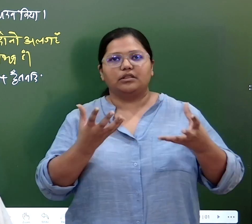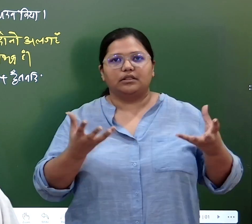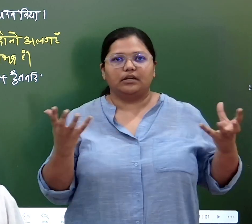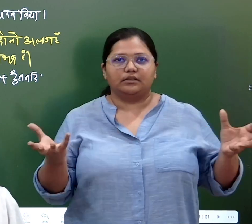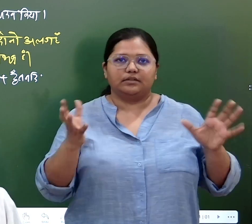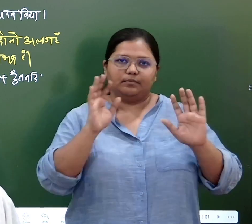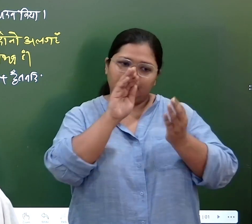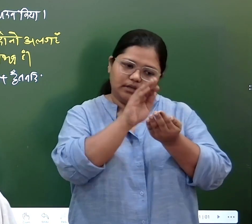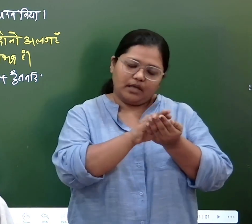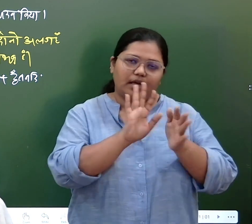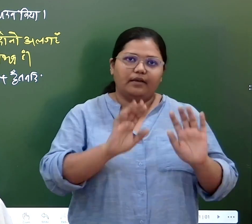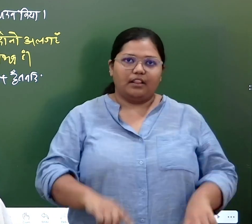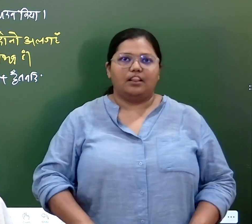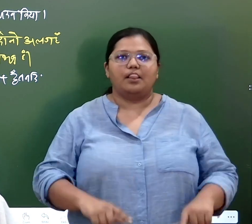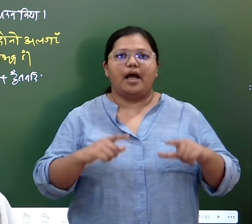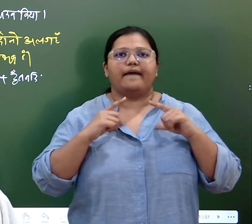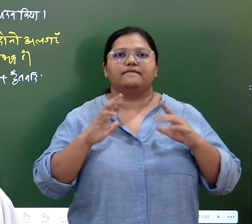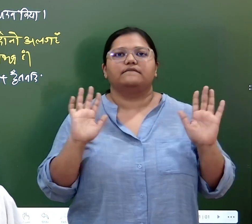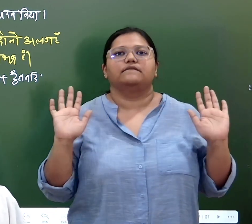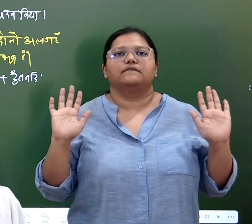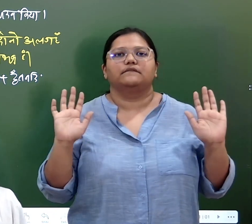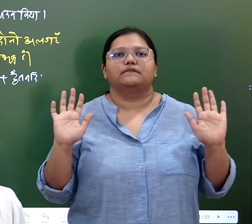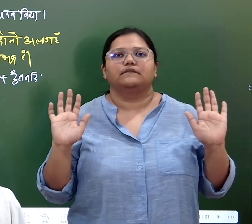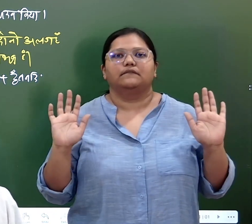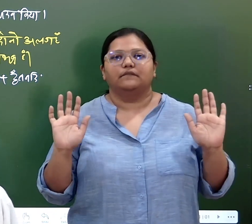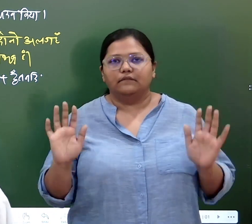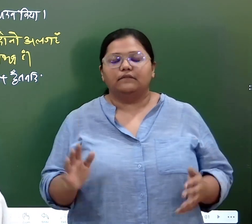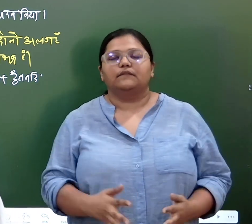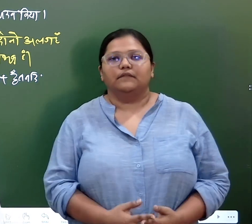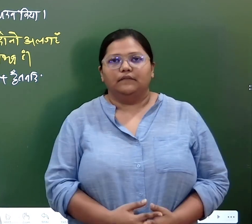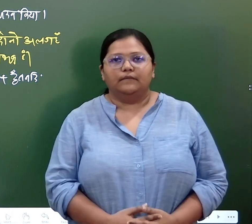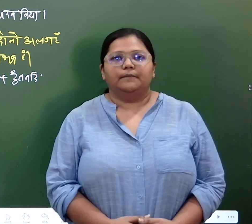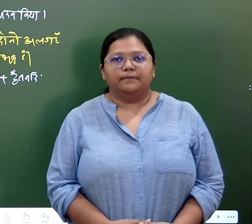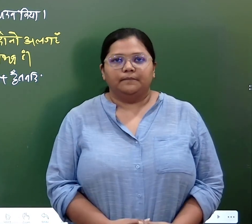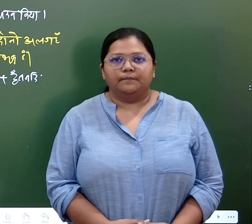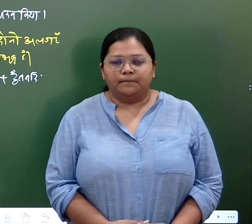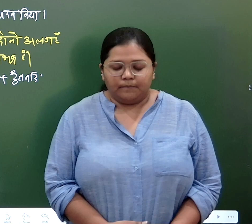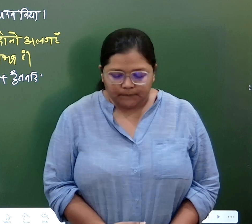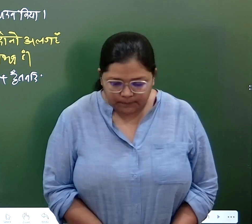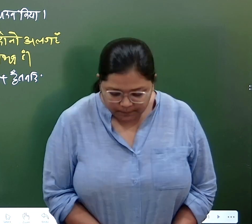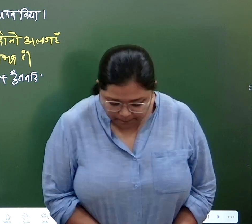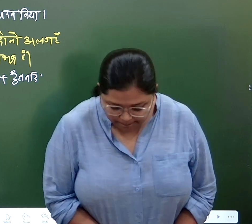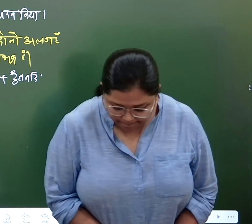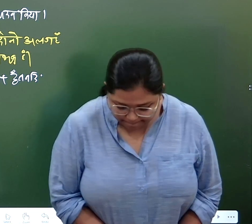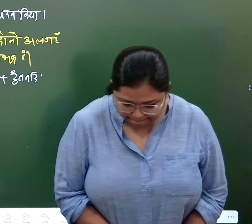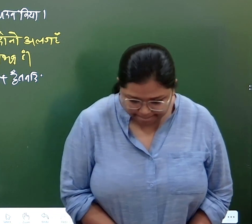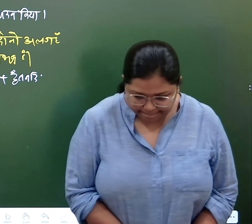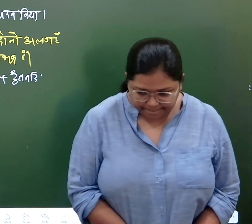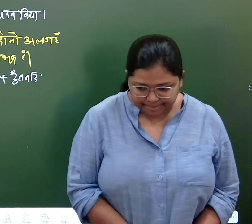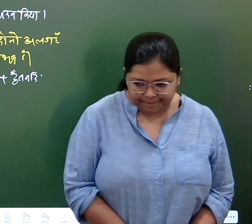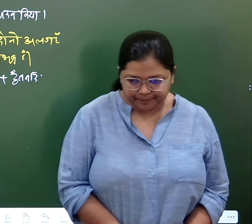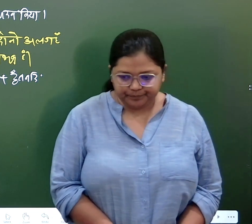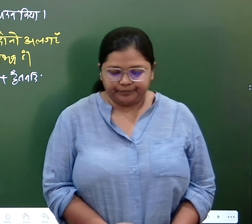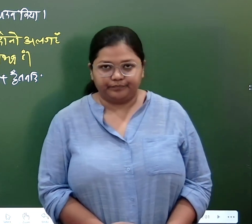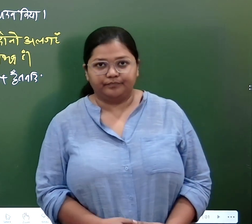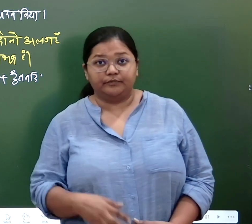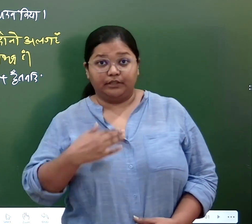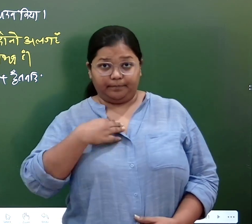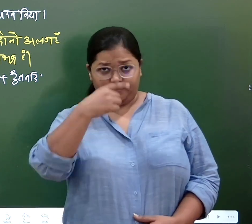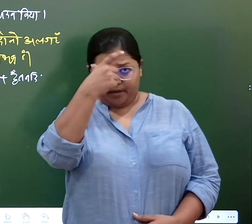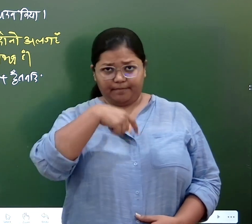जगत के रूप में रूपांतरित है, मतलब सभी के अंदर जो है वो ईश्वर जो है